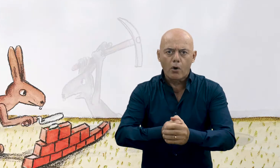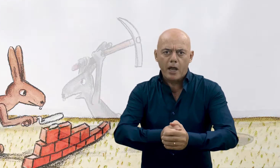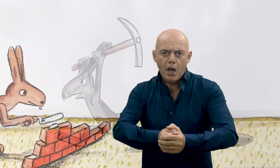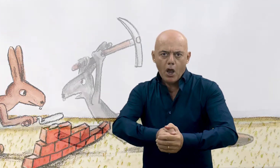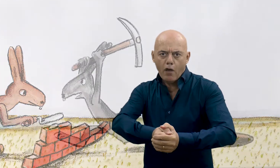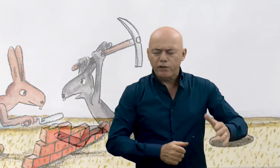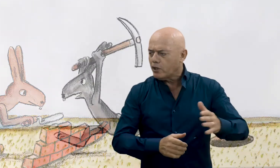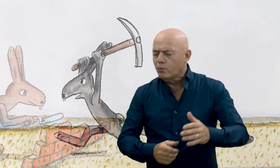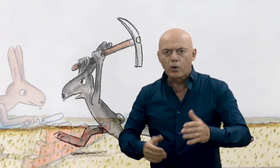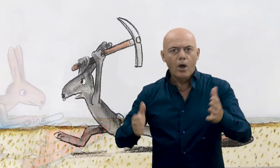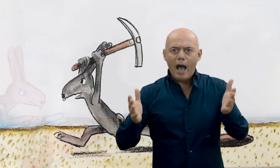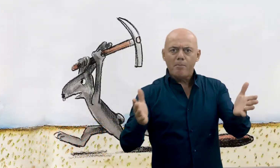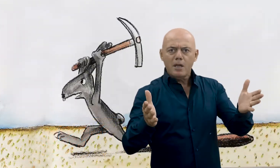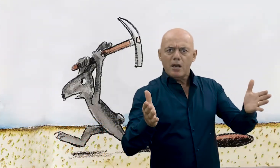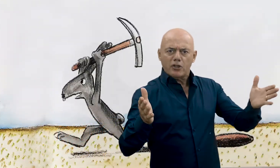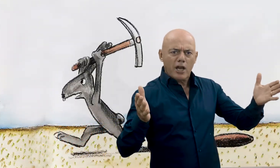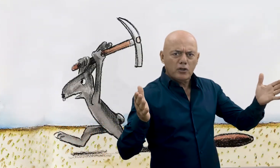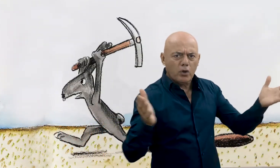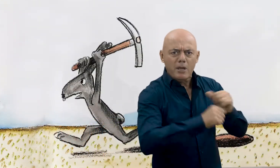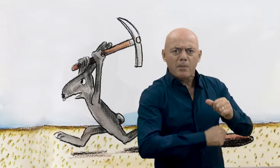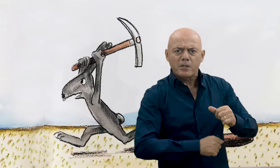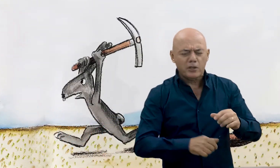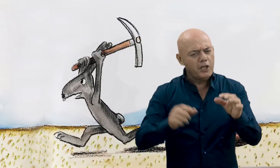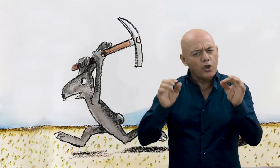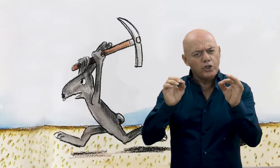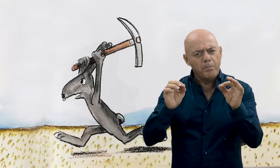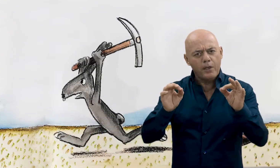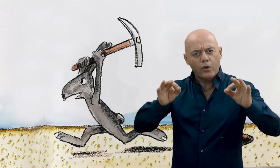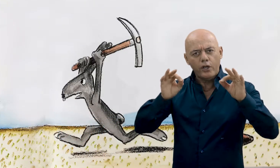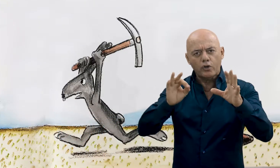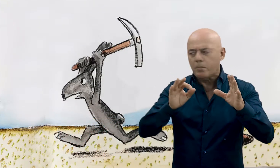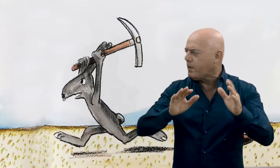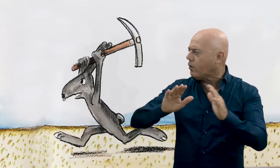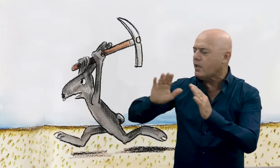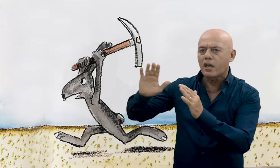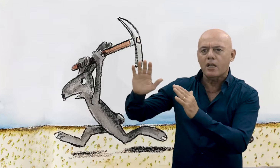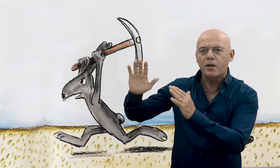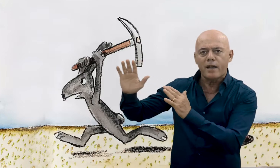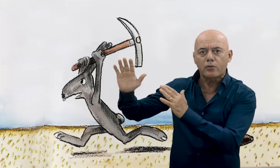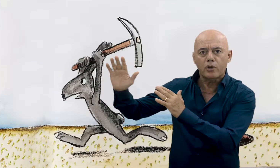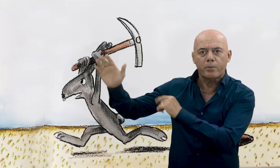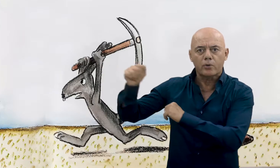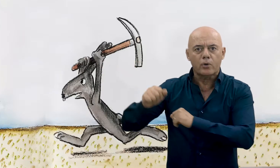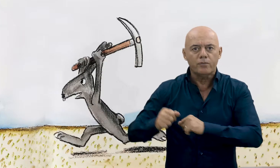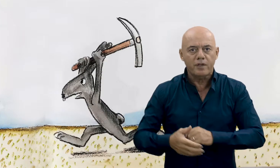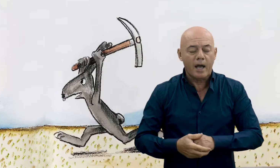piccone e fece il muro a 1.000, 100.000 pezzettini così piccoli che il vento li portò via.